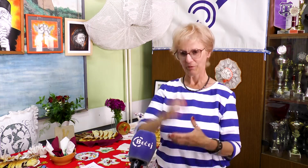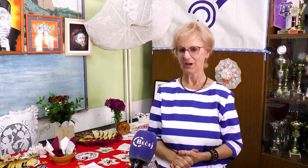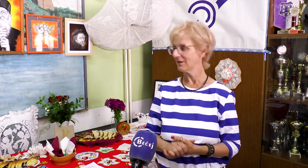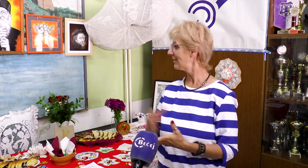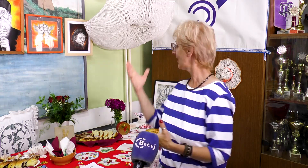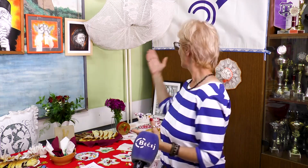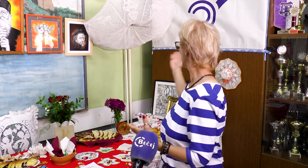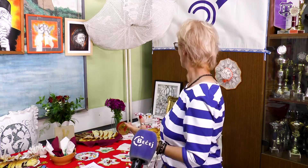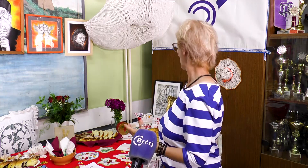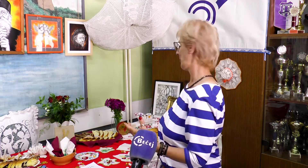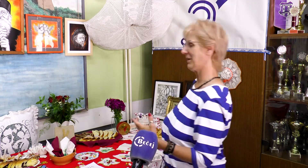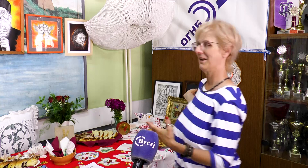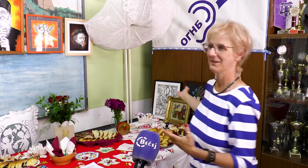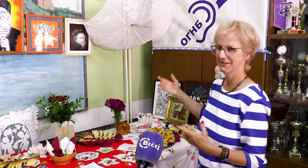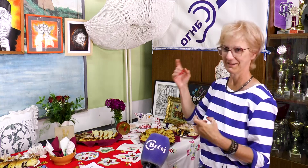šopran,